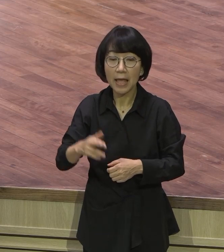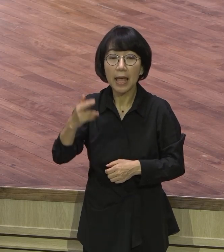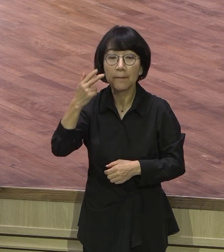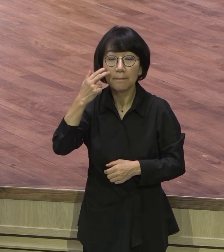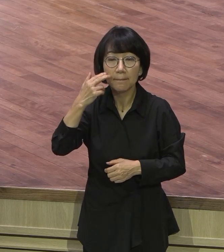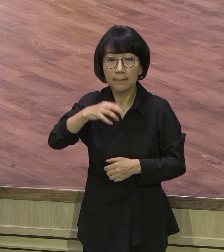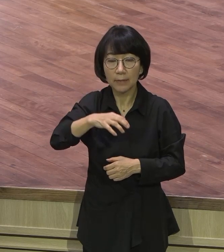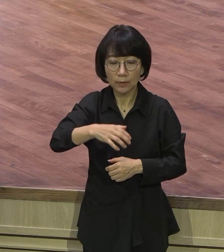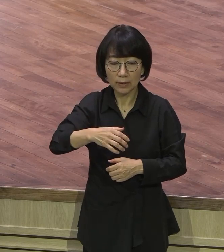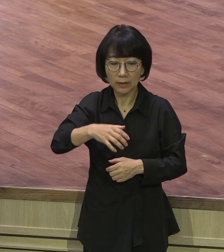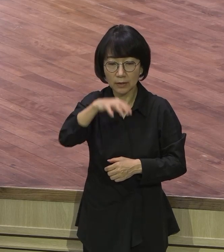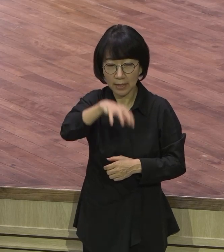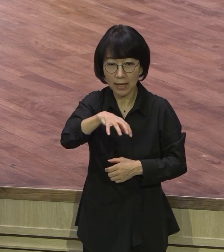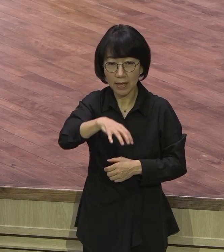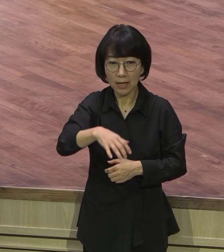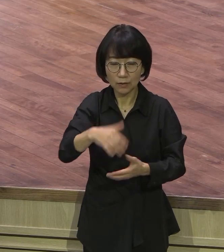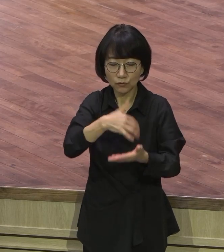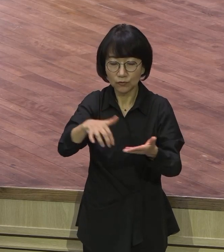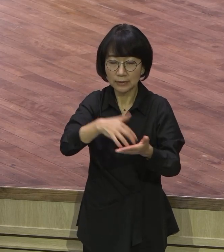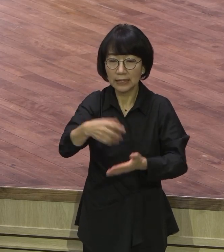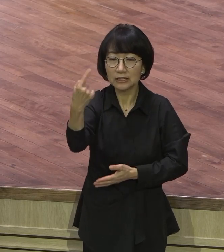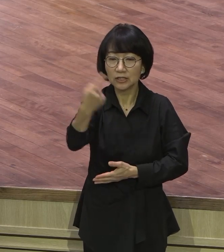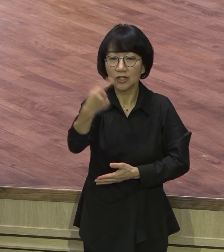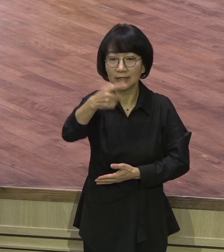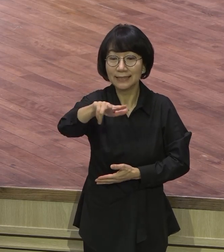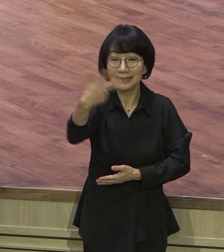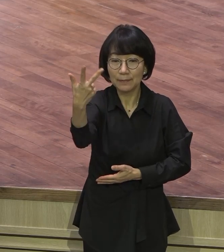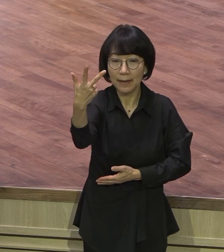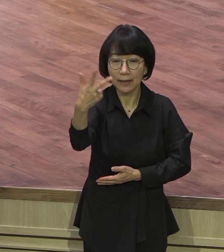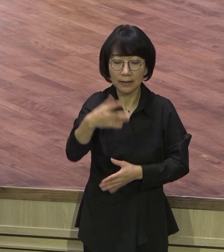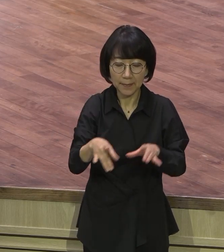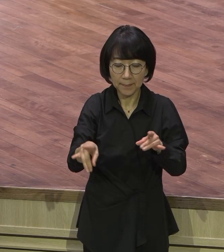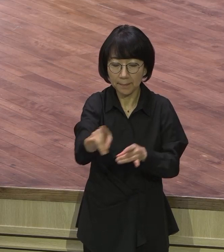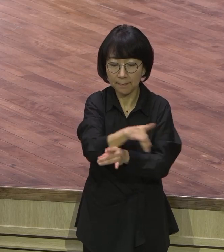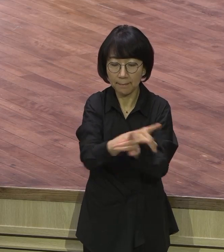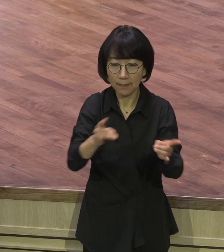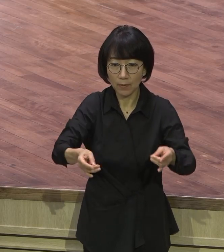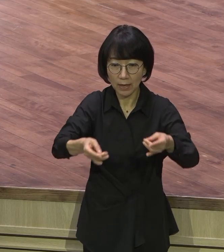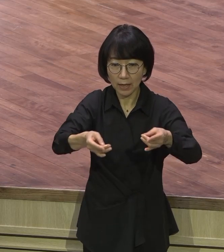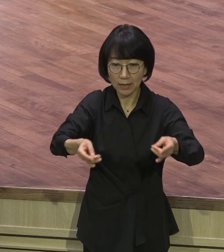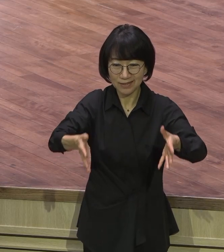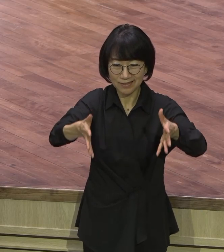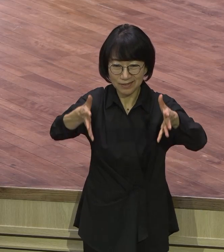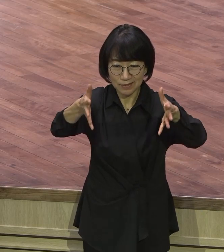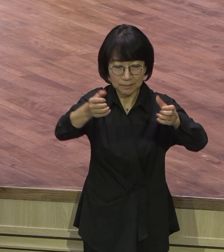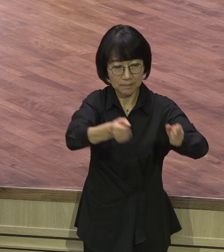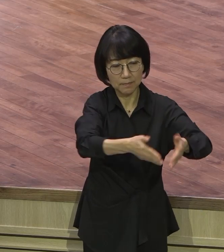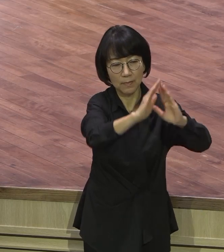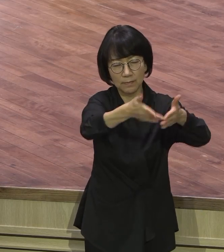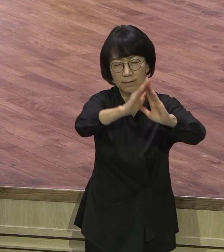백화점을 그렇게 설립할 정도로 이장표를 세우고 펜이